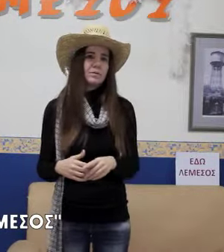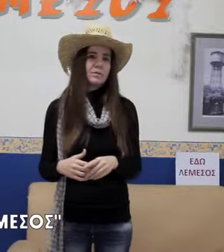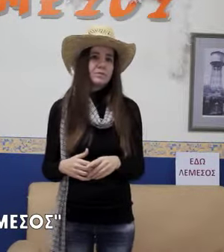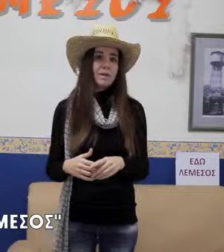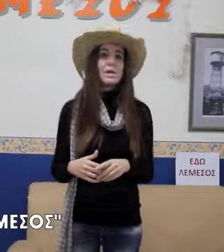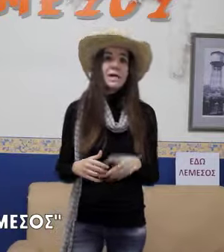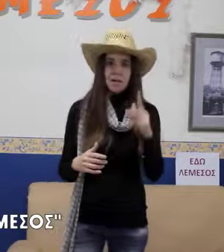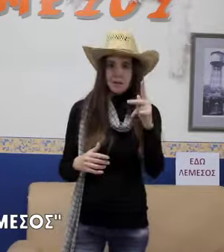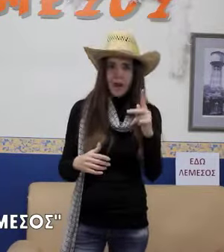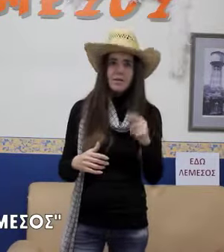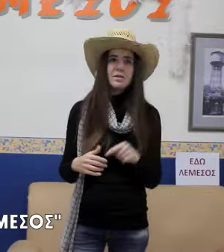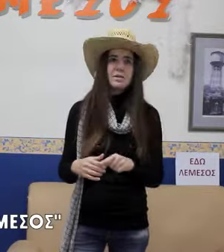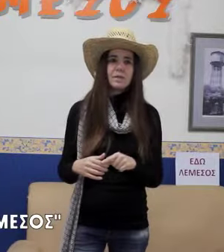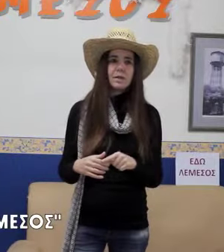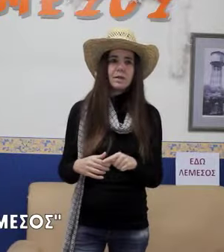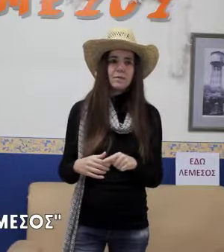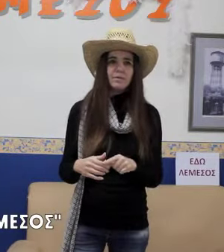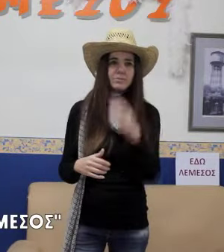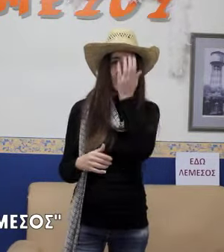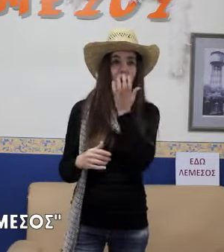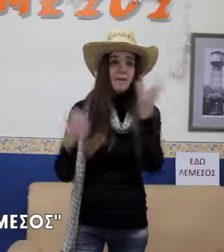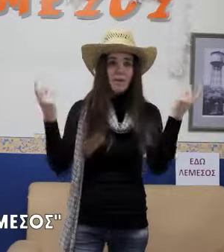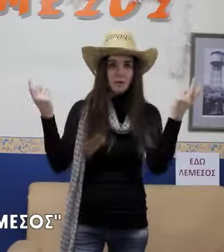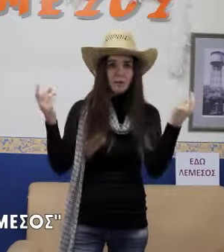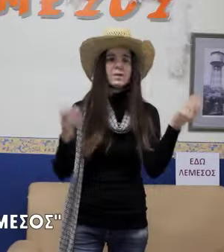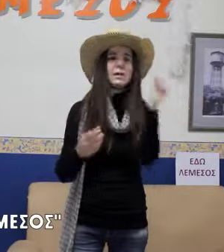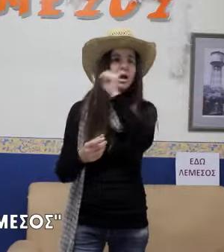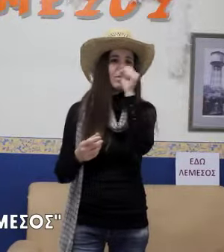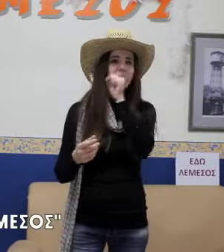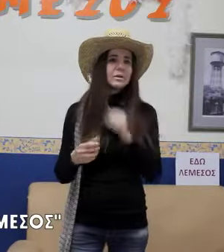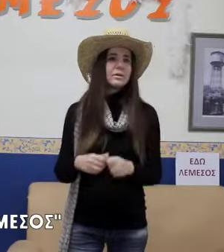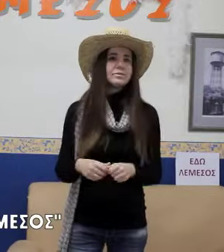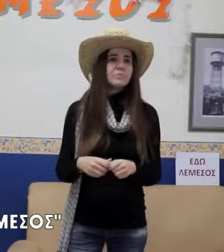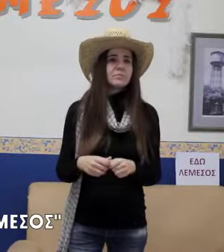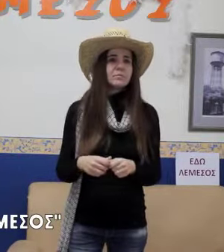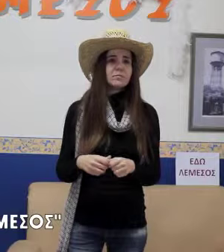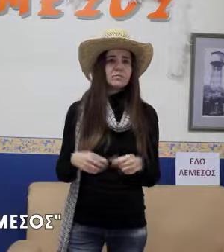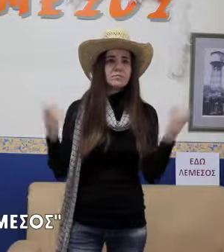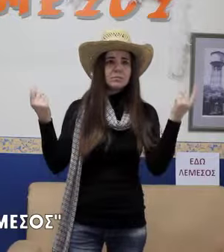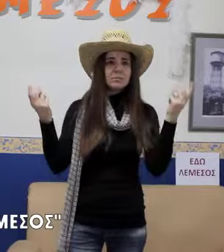καντάδες και καρναβαλίστικα τραγούδια από τη χοροδία